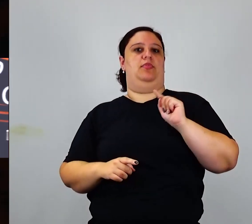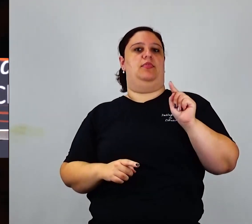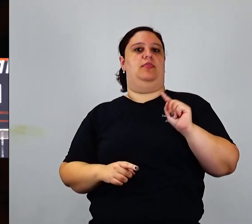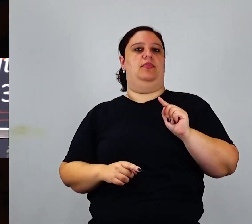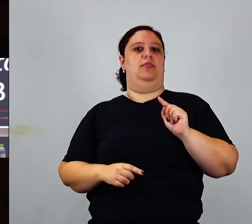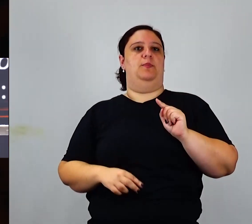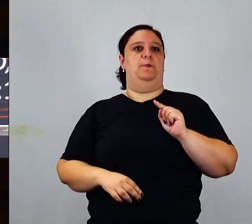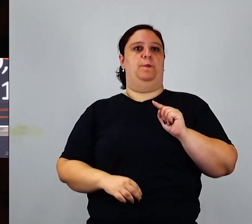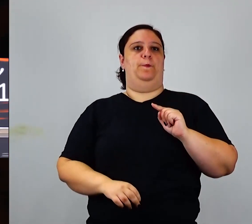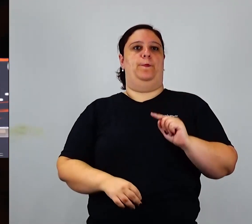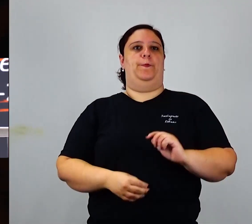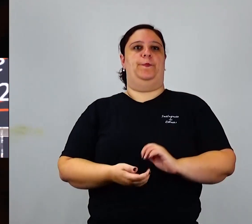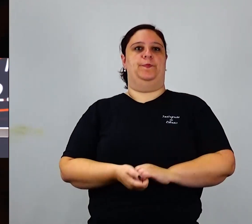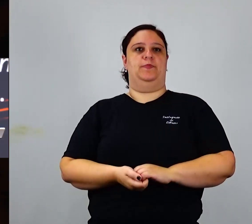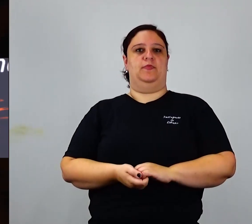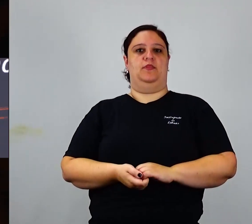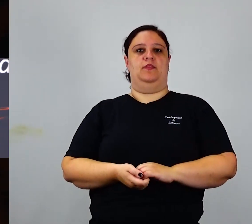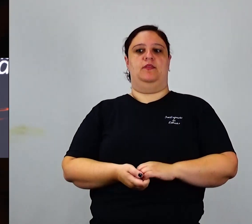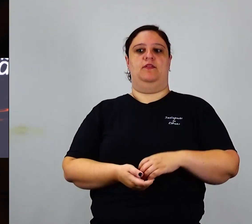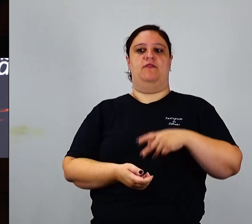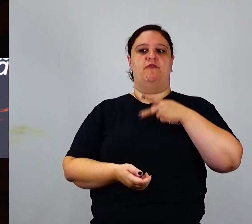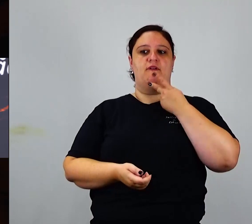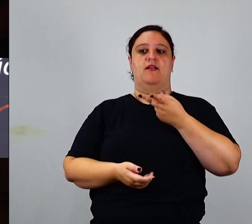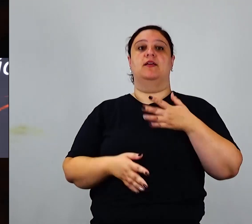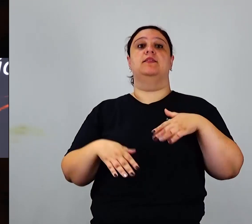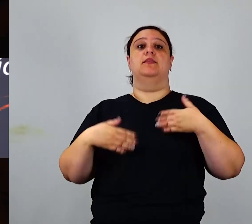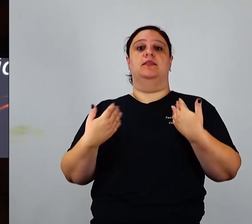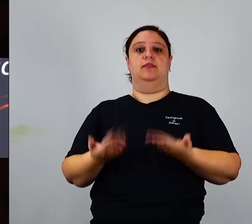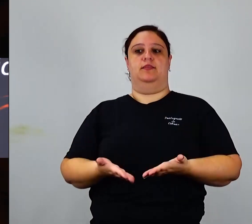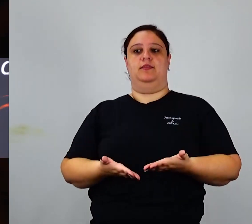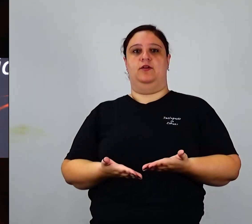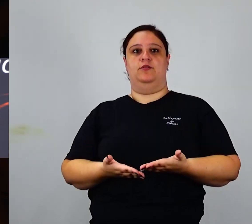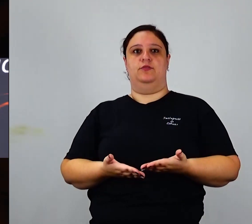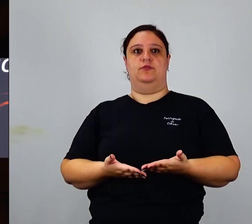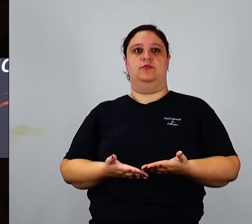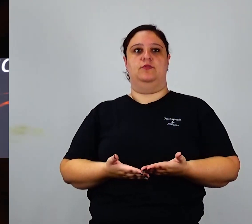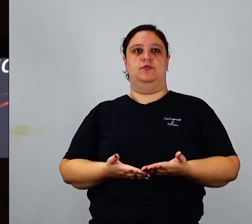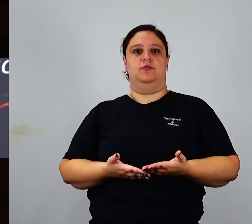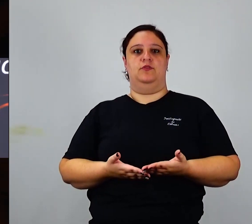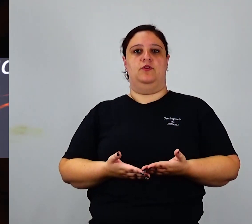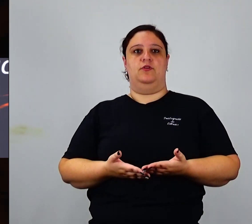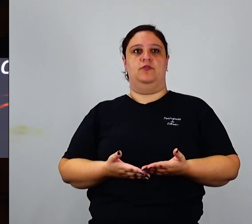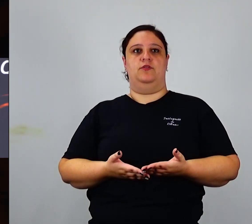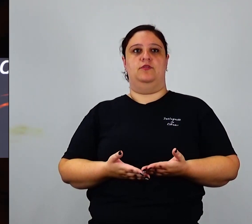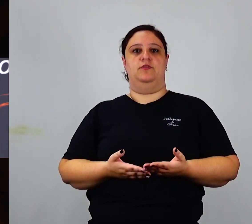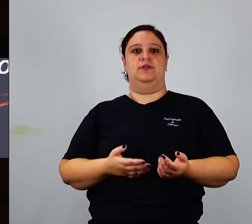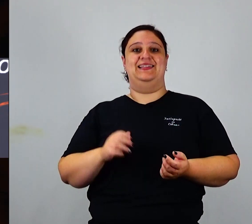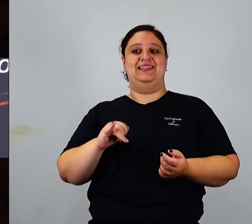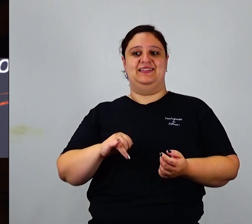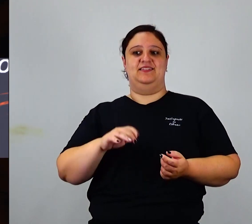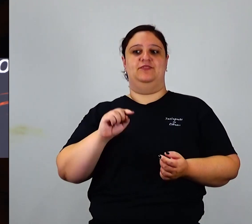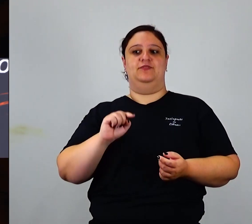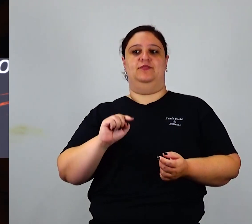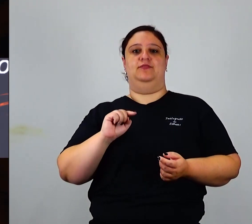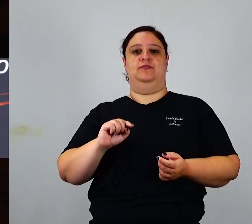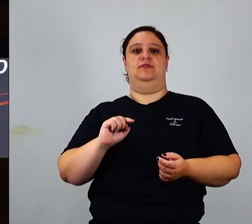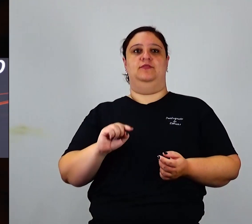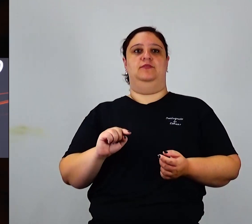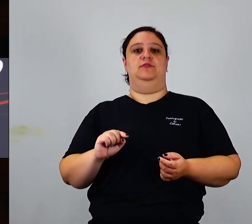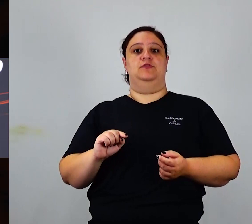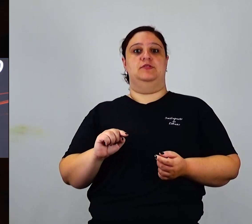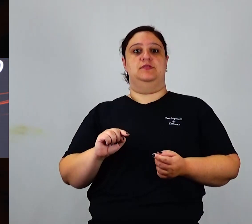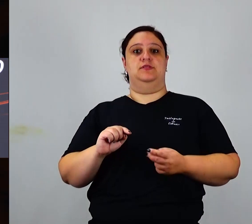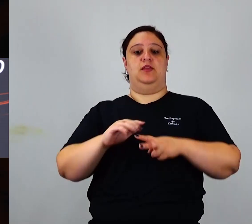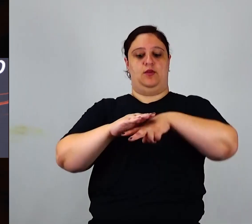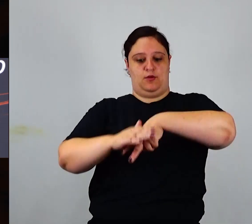fala, portanto, se vocês foram